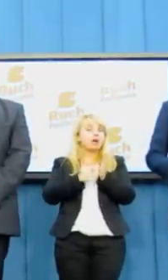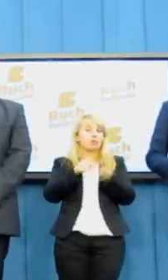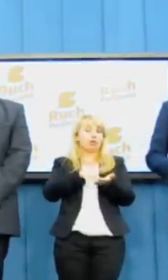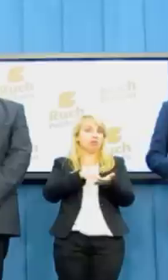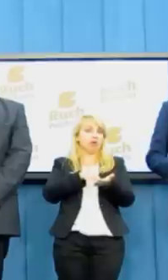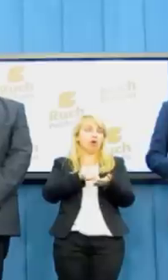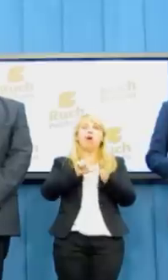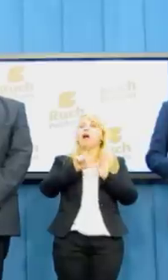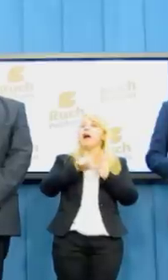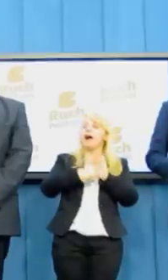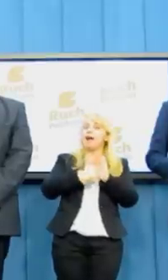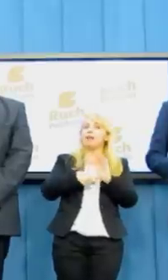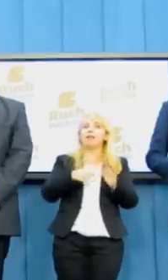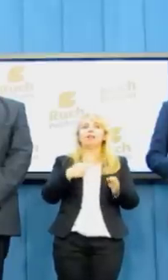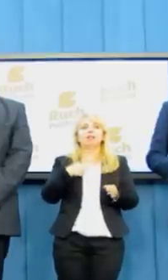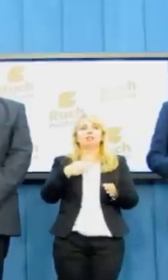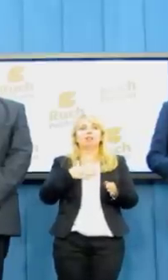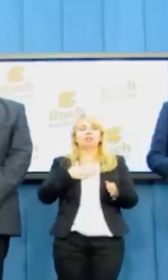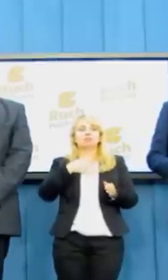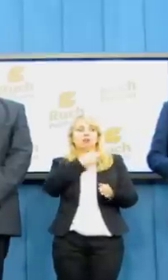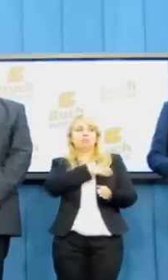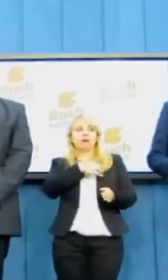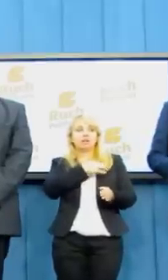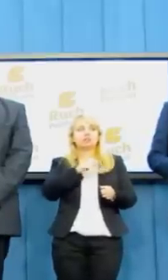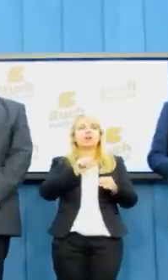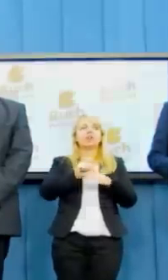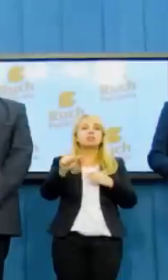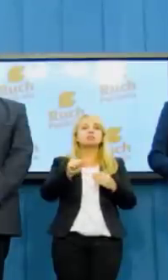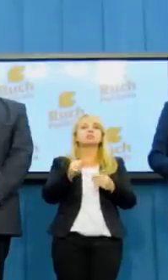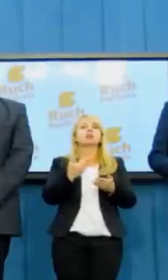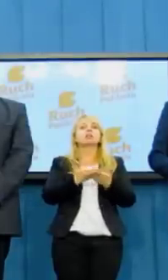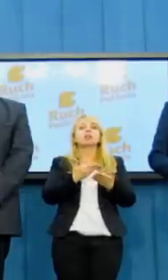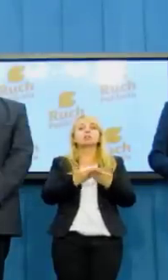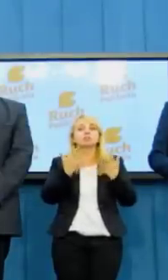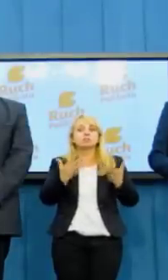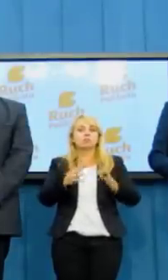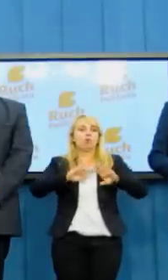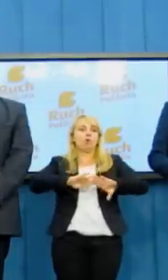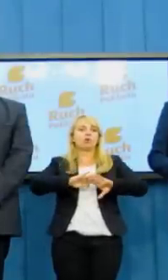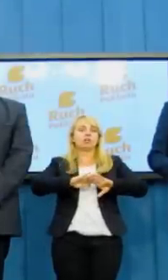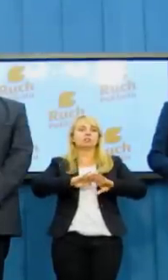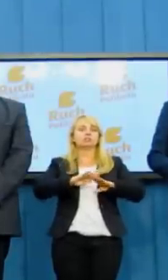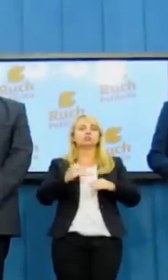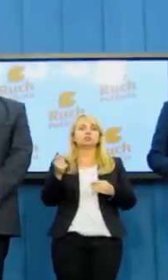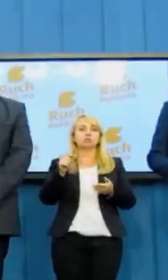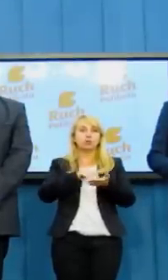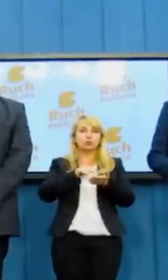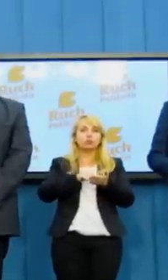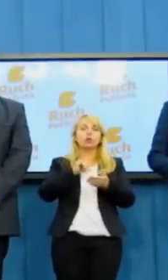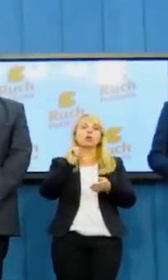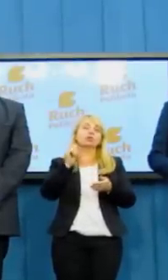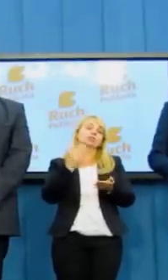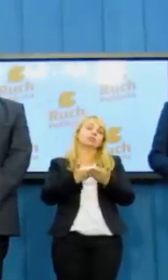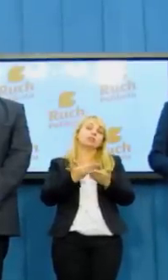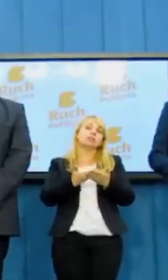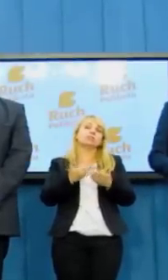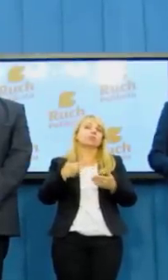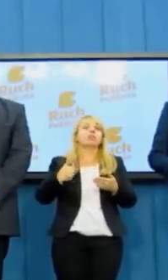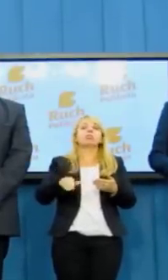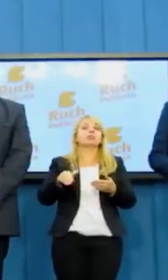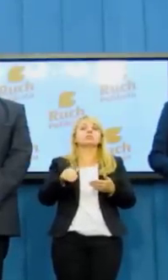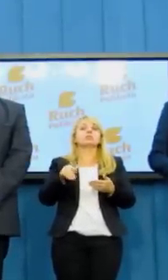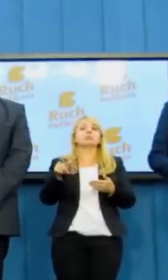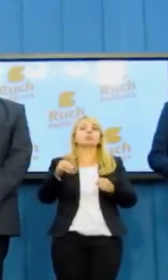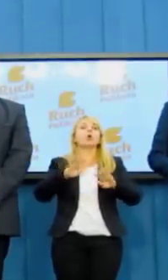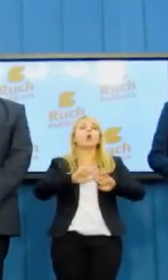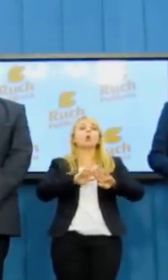Ruch Palikota jest za znaczącym ograniczeniem immunitetu, w związku z tym logiczne jest, że nie będziemy się za immunitetami